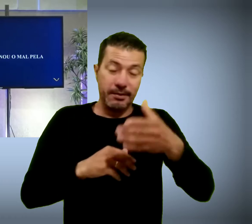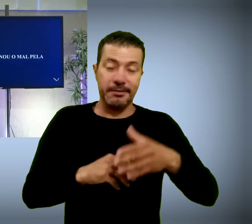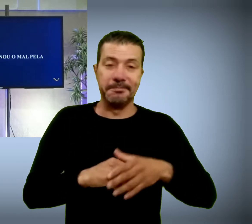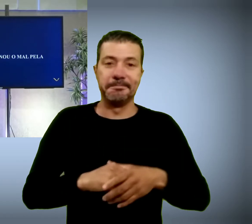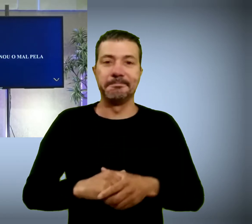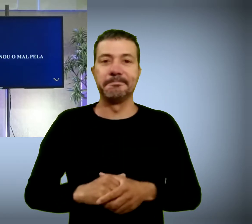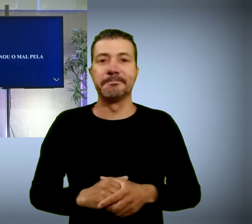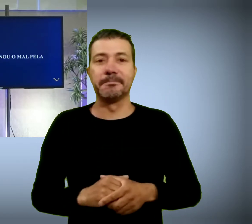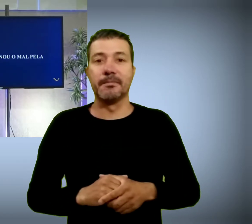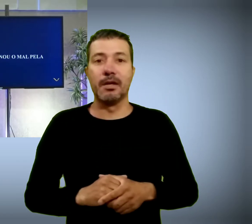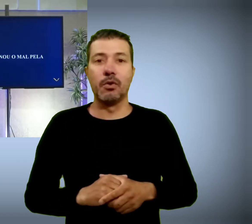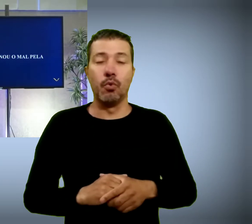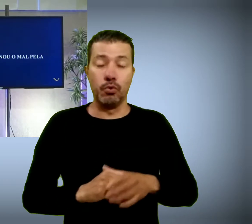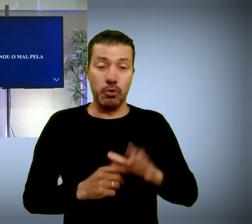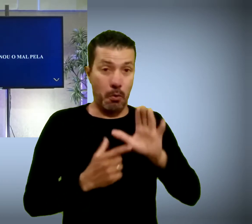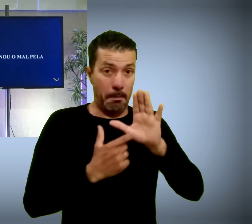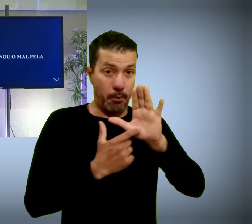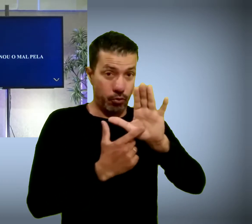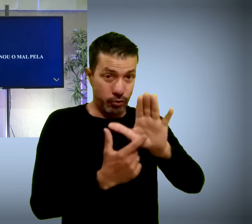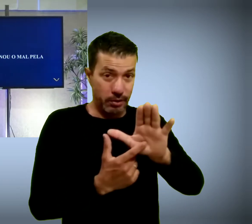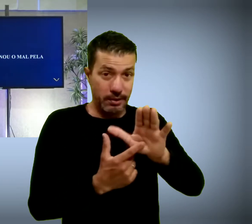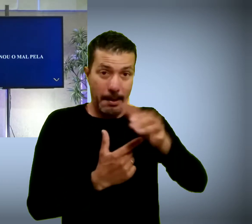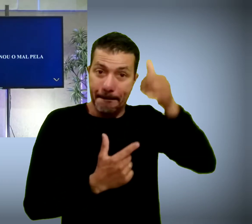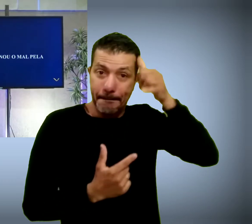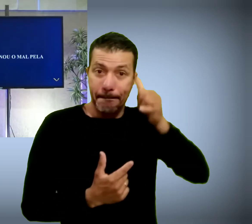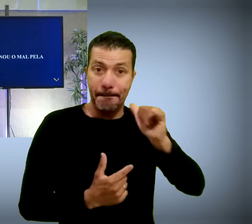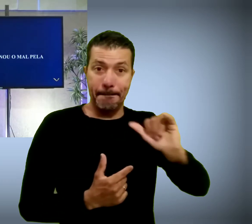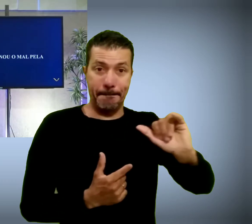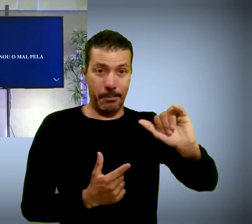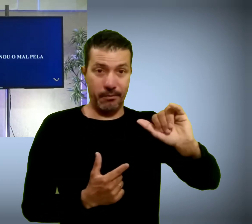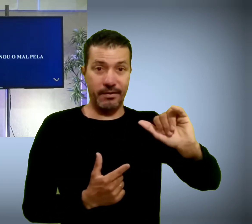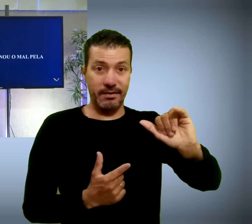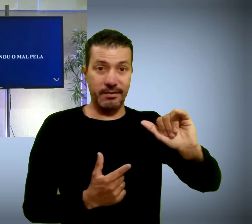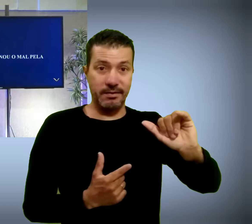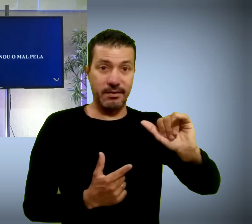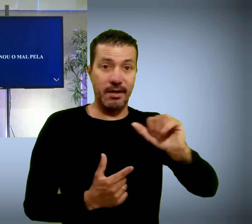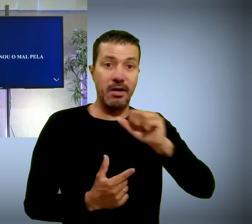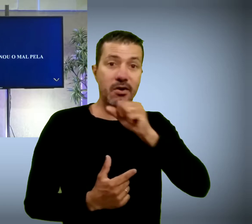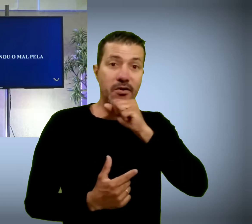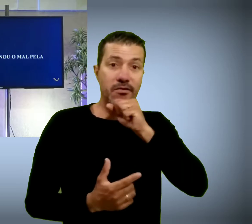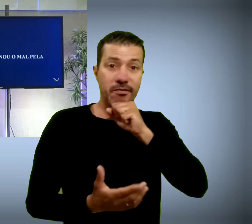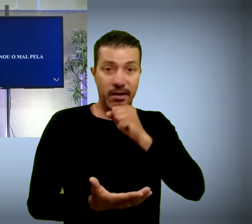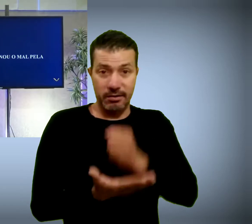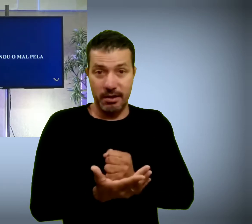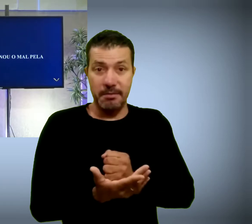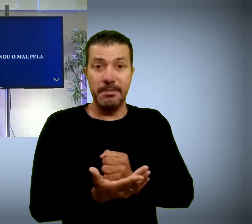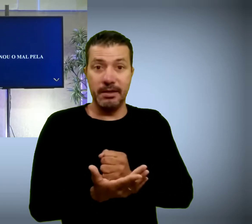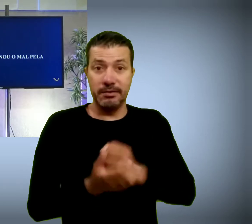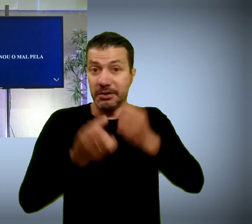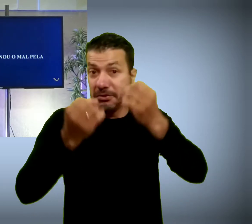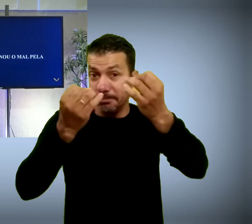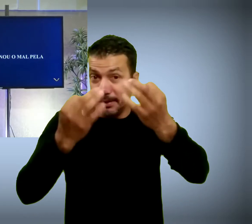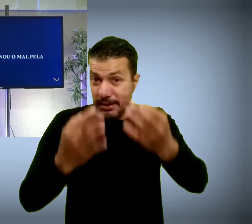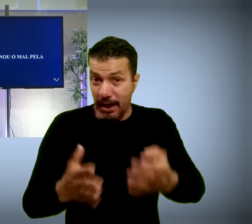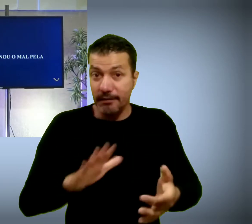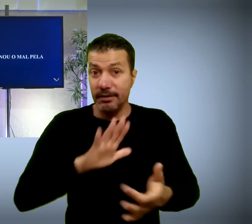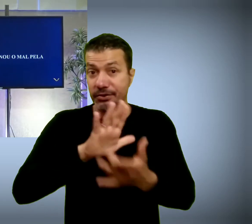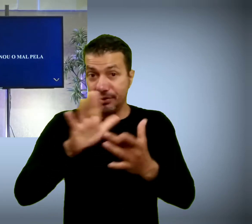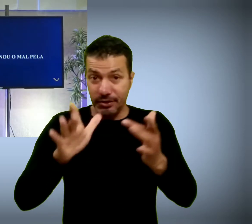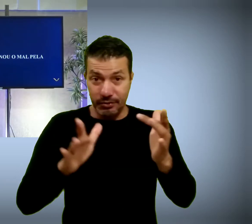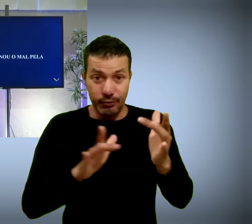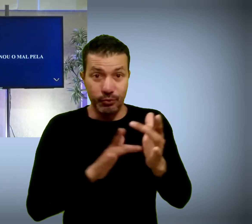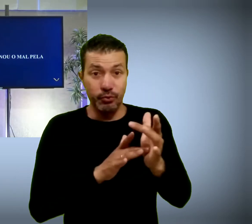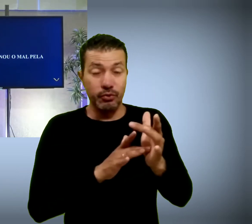vocês. Outro dia eu mostrei aqui algumas profecias do Velho Testamento que falavam sobre Jesus e que se cumpriram no